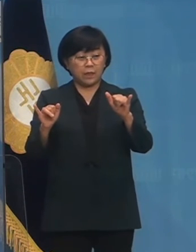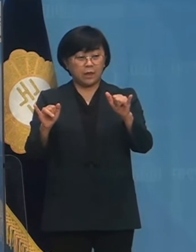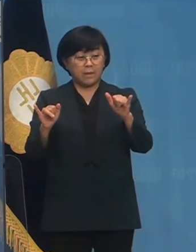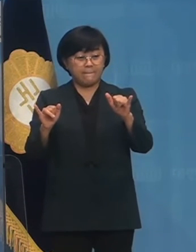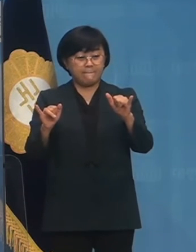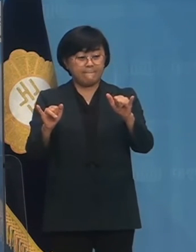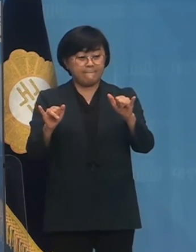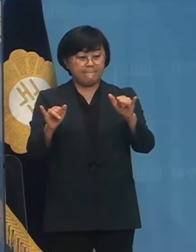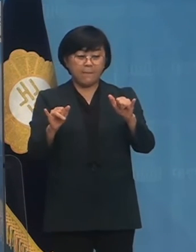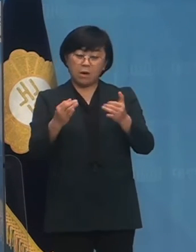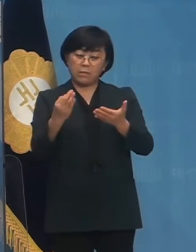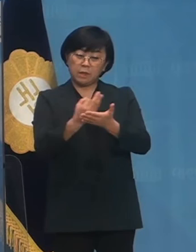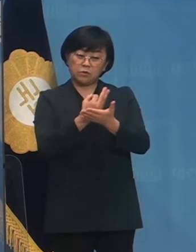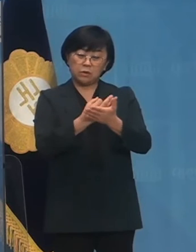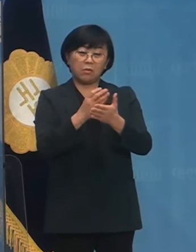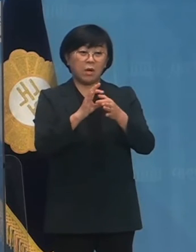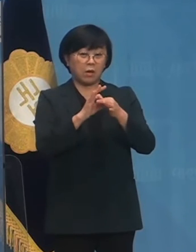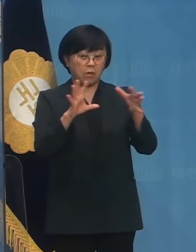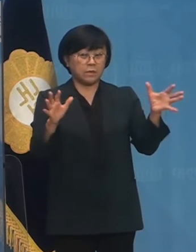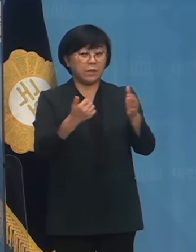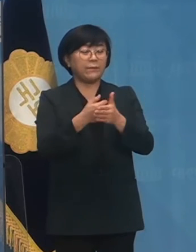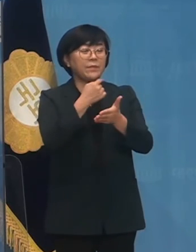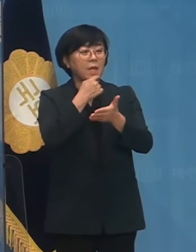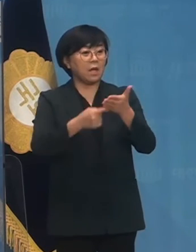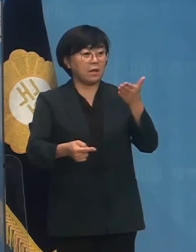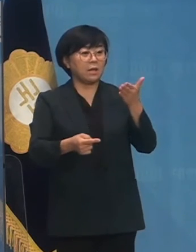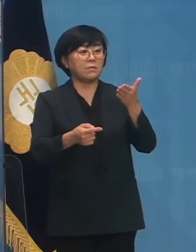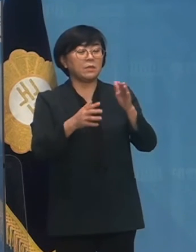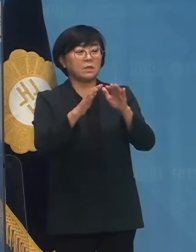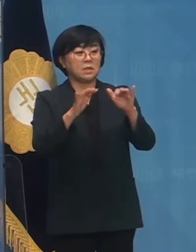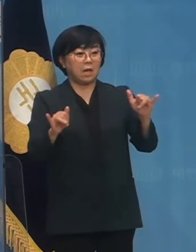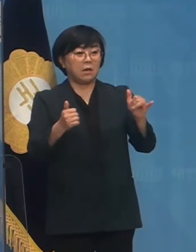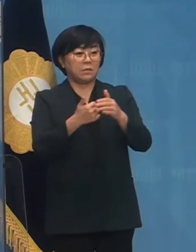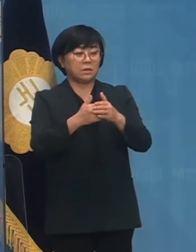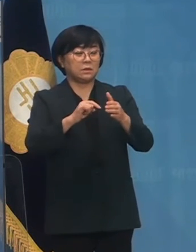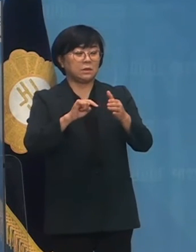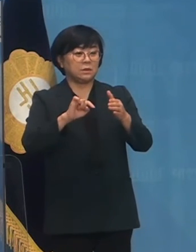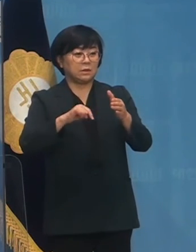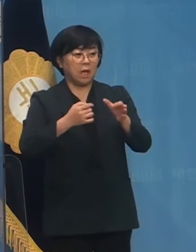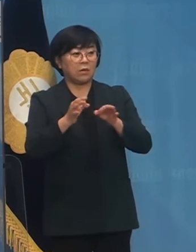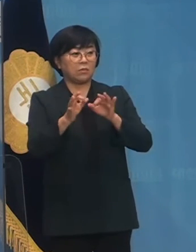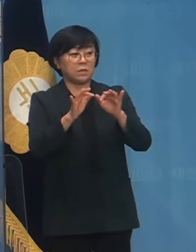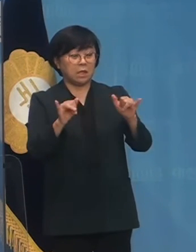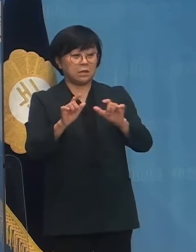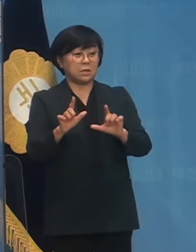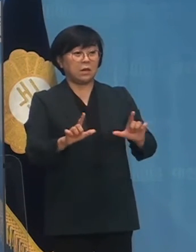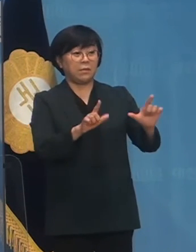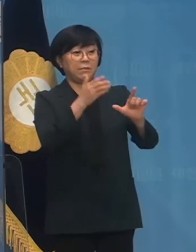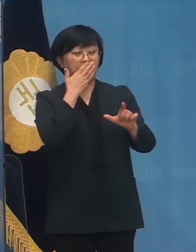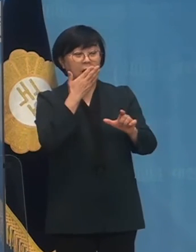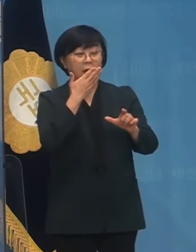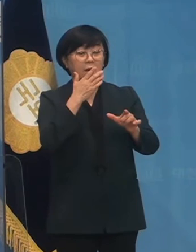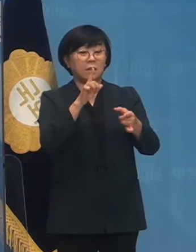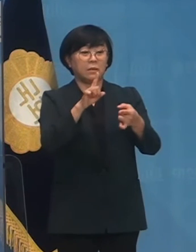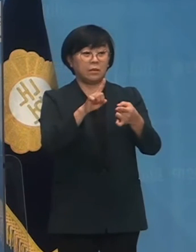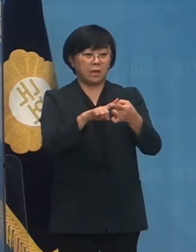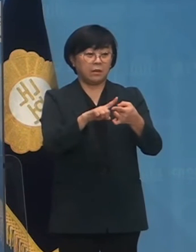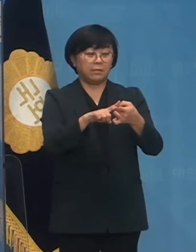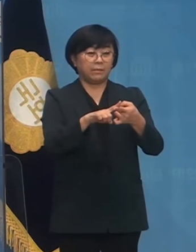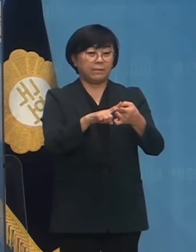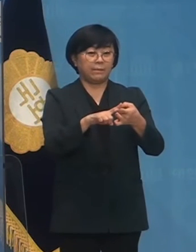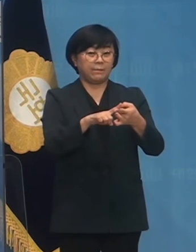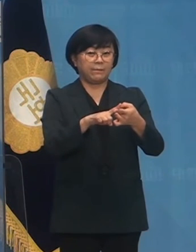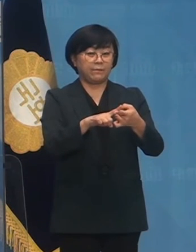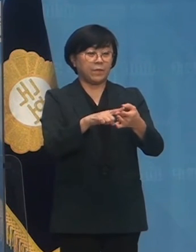매출에 상관없이 정말 피해 입은 소상공인 자영업자가 살아갈 수 있게끔 만든 이 법안, 그리고